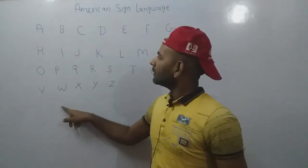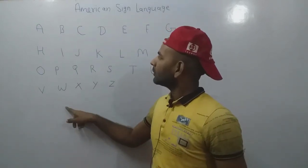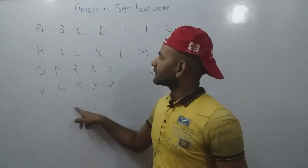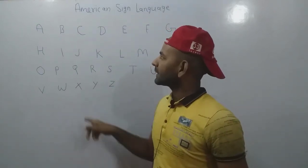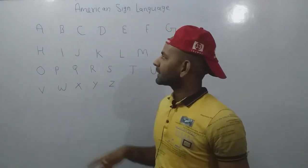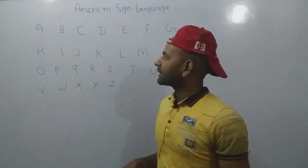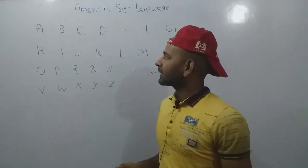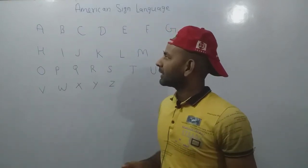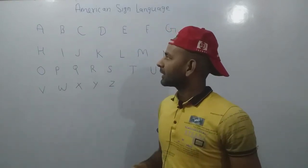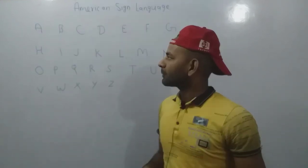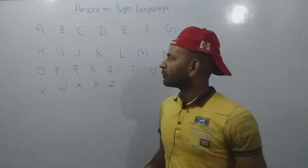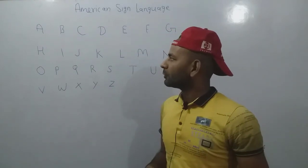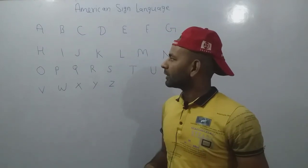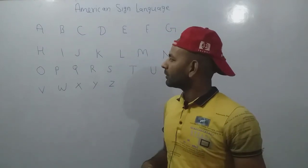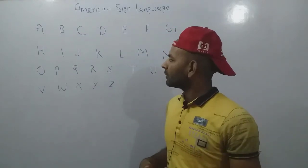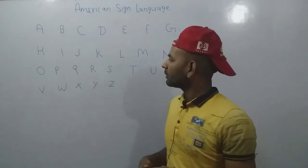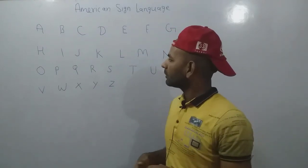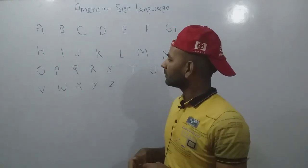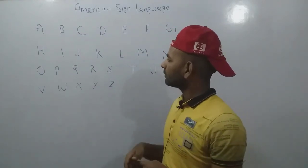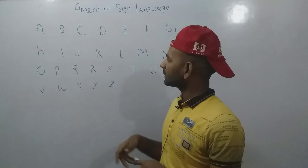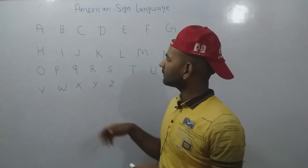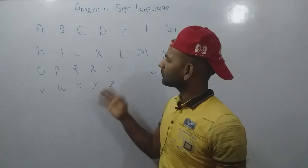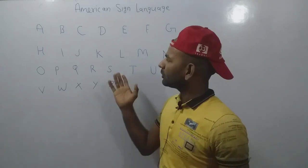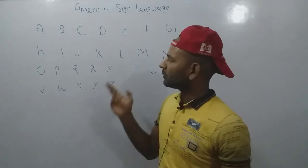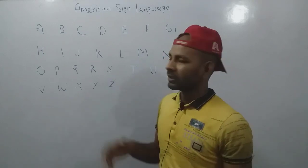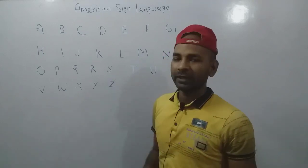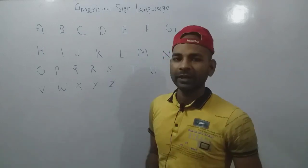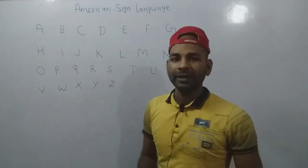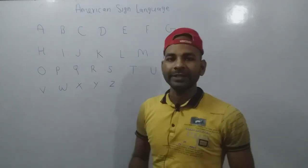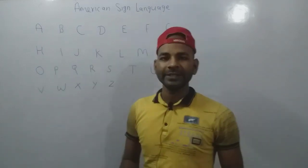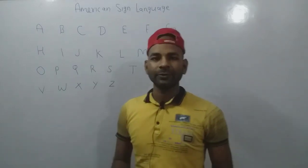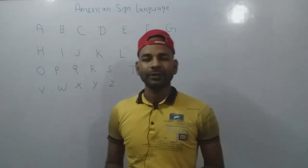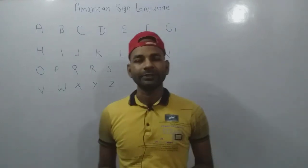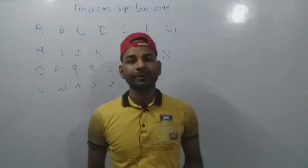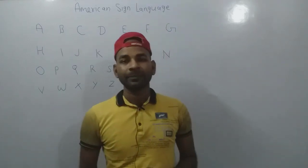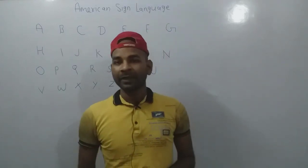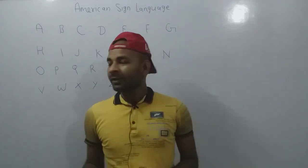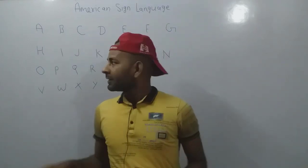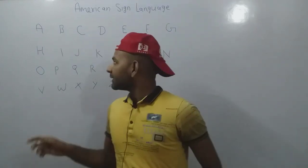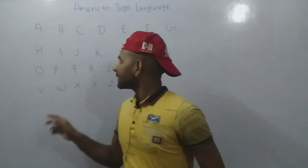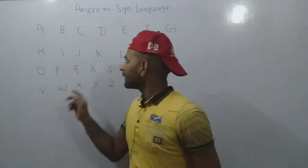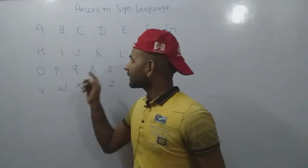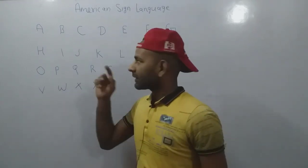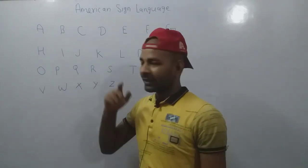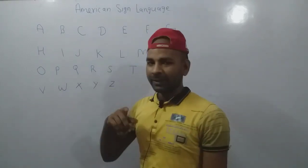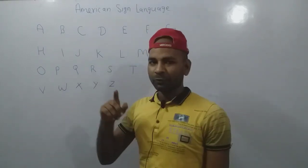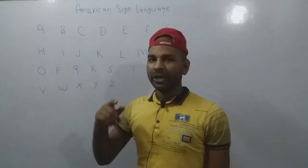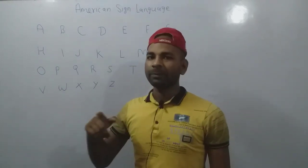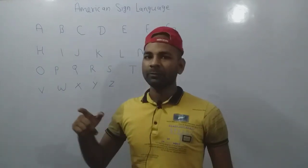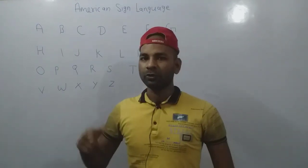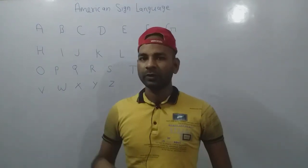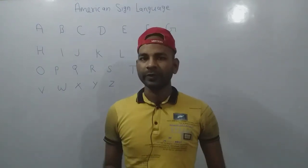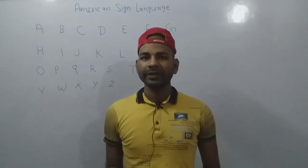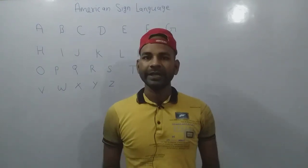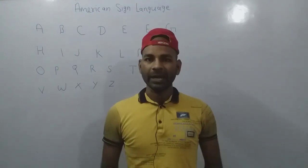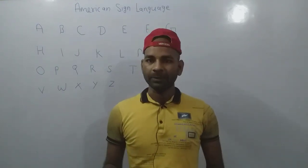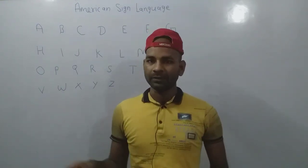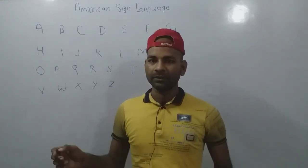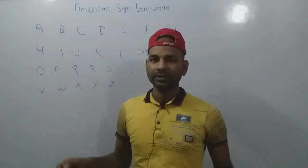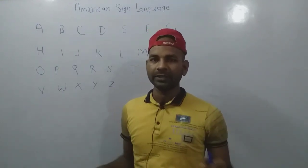और इस तरह से अगर आपको बोलना हो, मतलब कोई भी हो। हाँ, एक चीज़ और जान लीजिए, इसमें अगर आपको एप्पल बोलना हो ना, एप्पल,